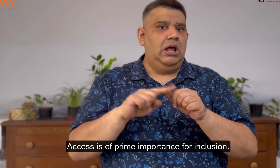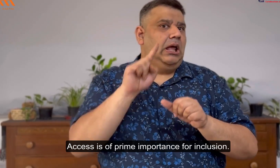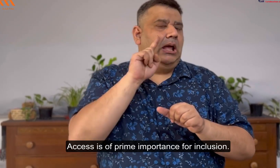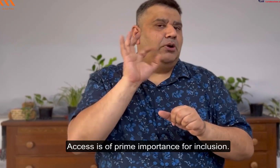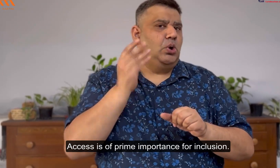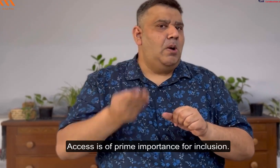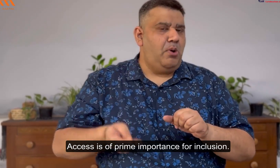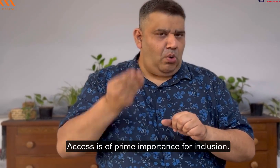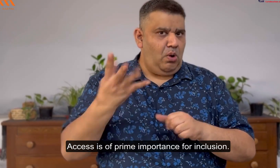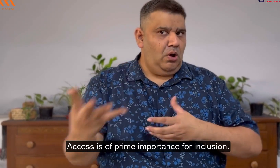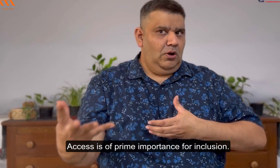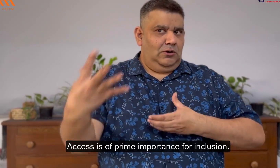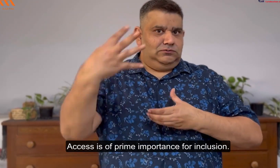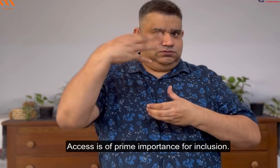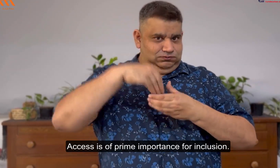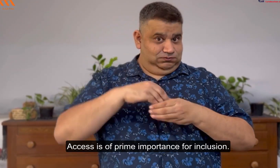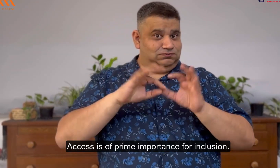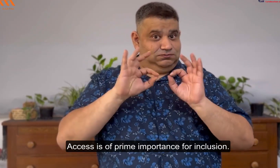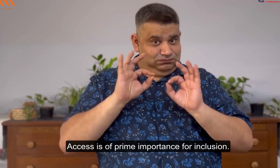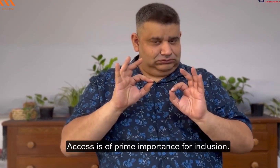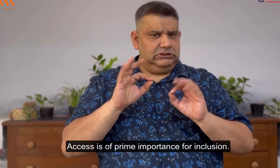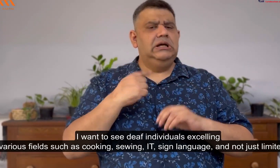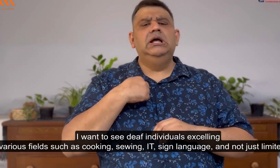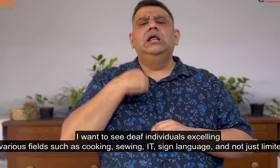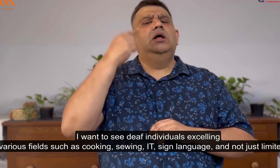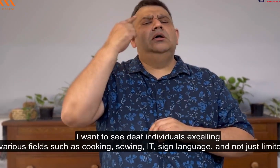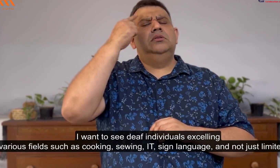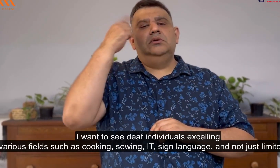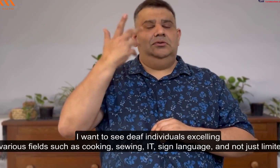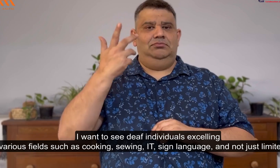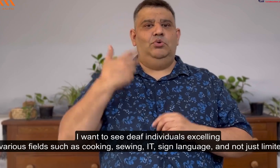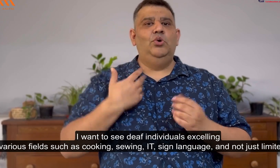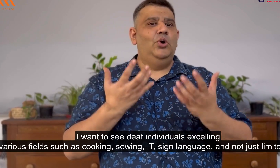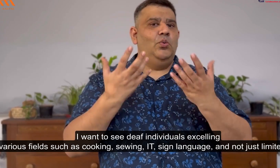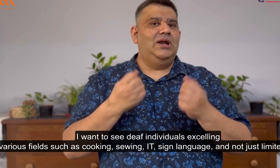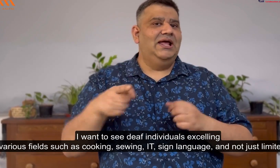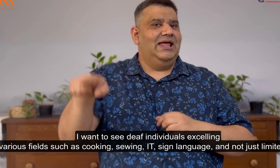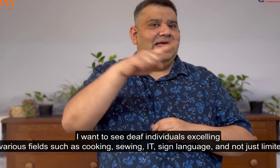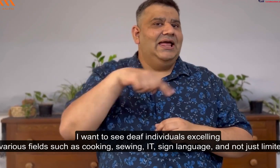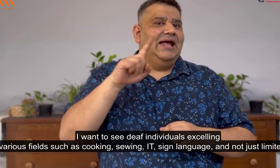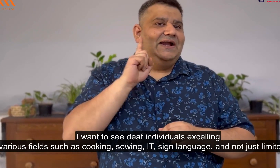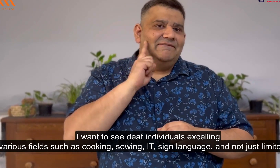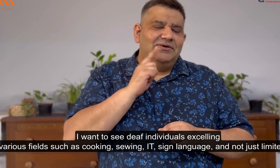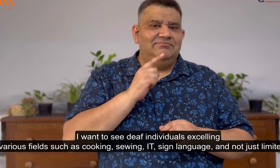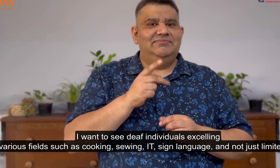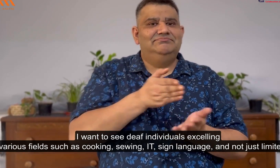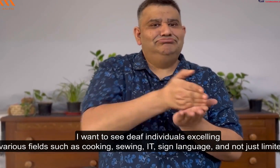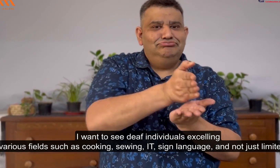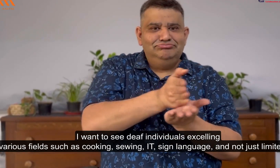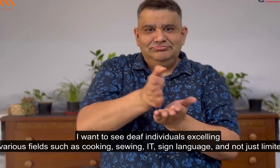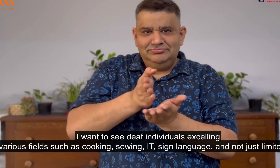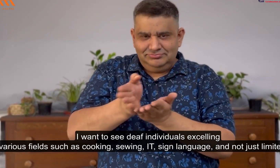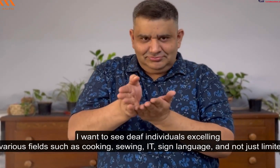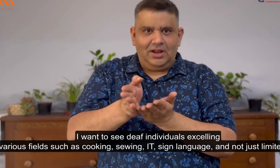है। मैं बधिर व्यक्तियों को केवल आईटी तक सीमित न रहकर खाना पकाने, सिलाई,